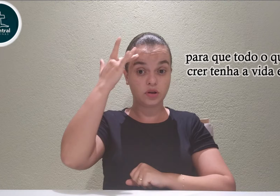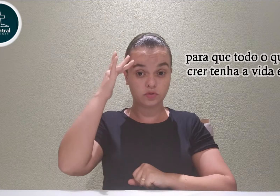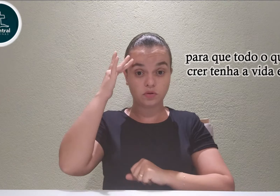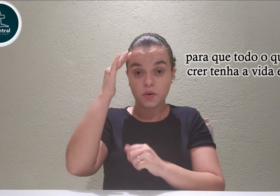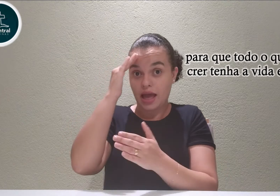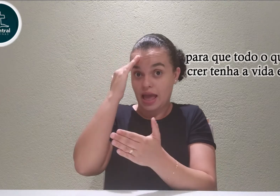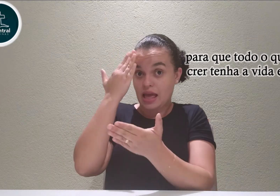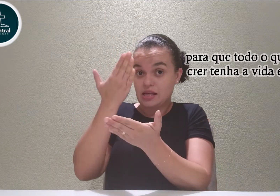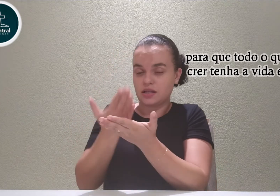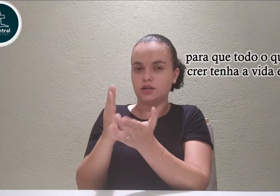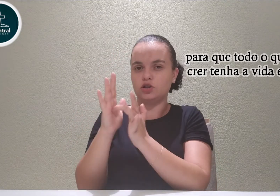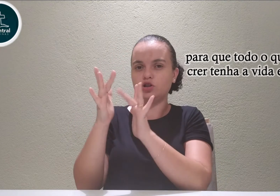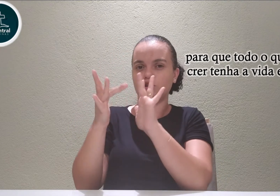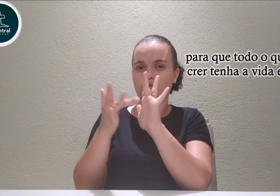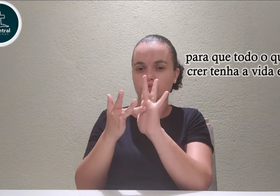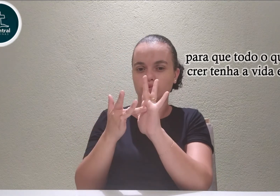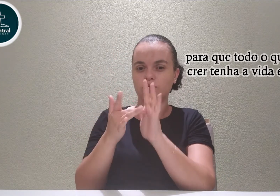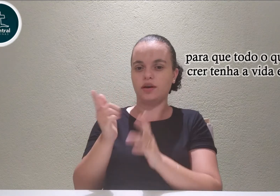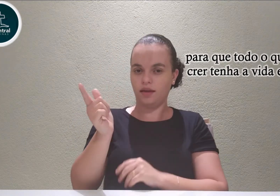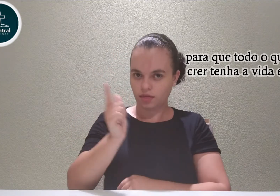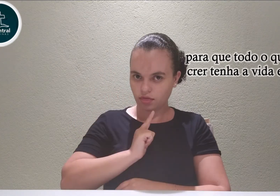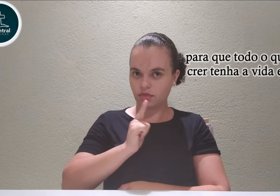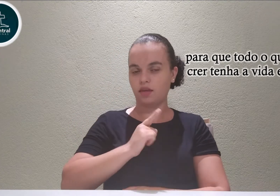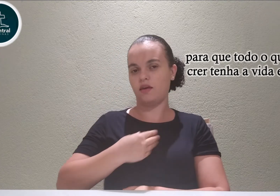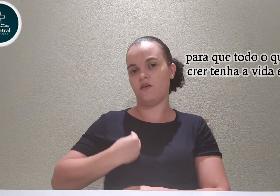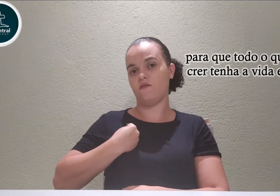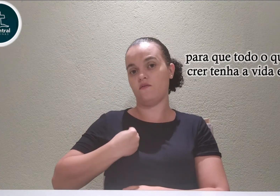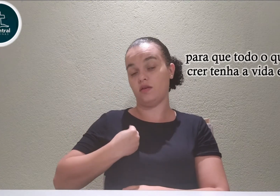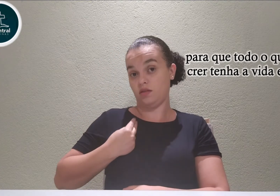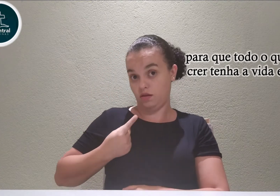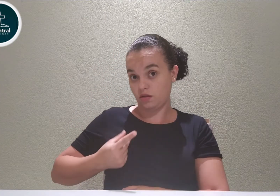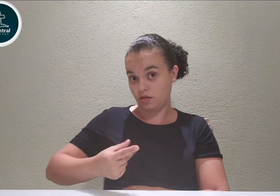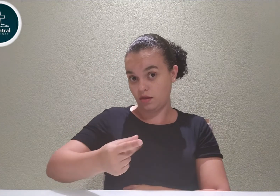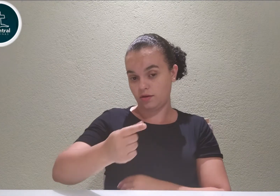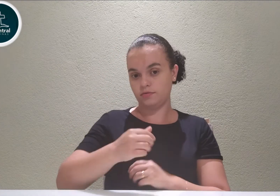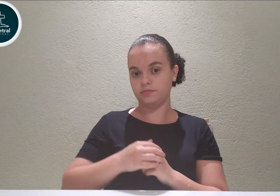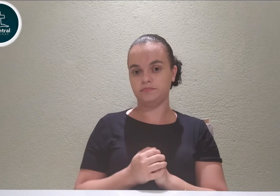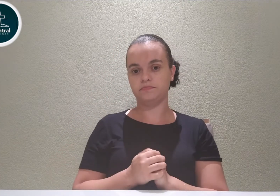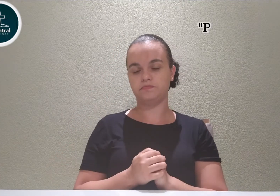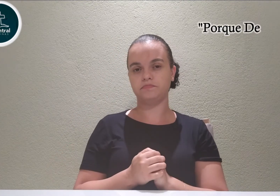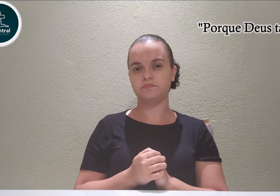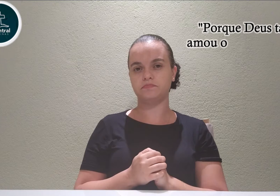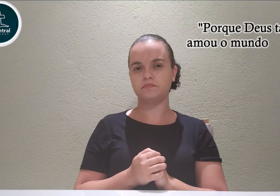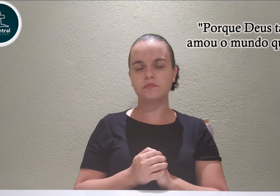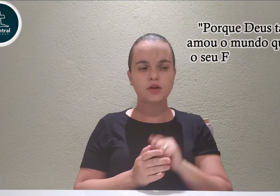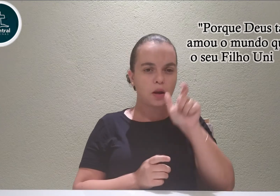levantado, para que todo o que nele crer tenha vida eterna.